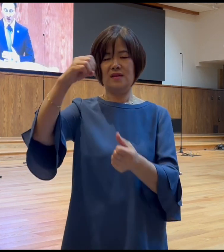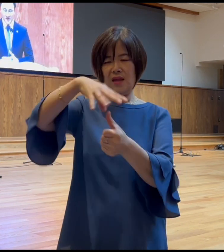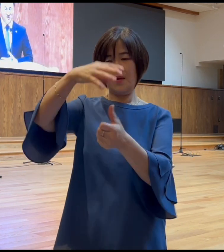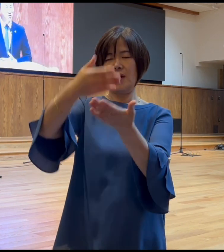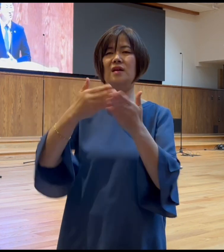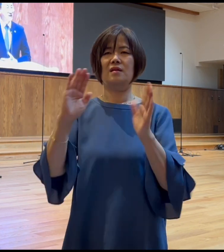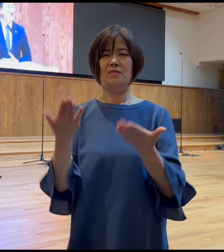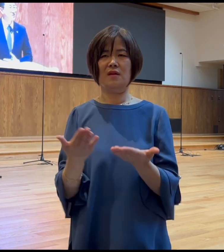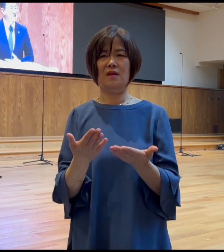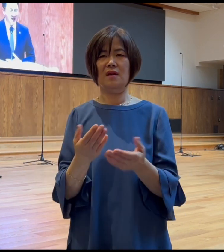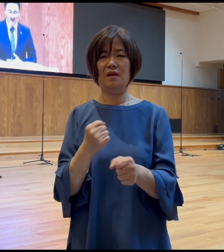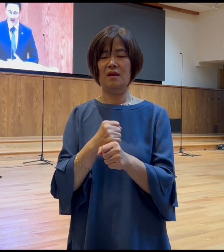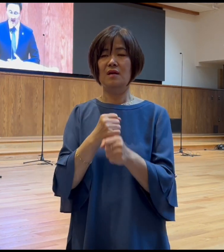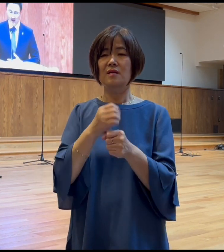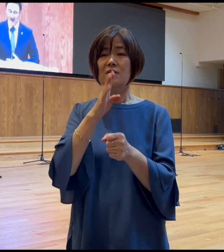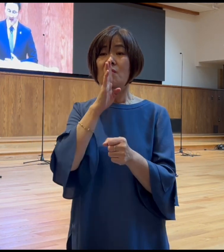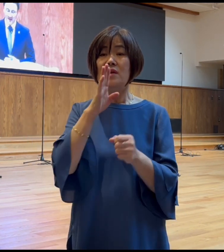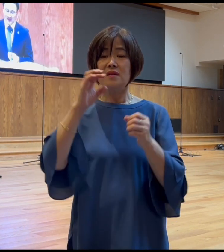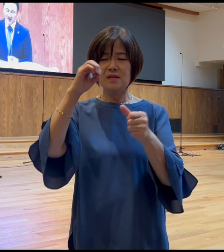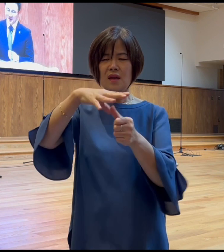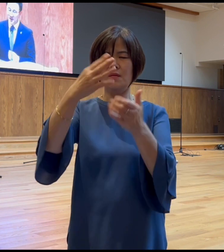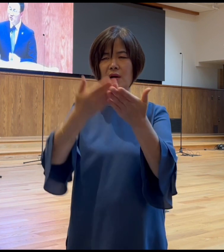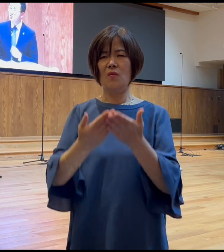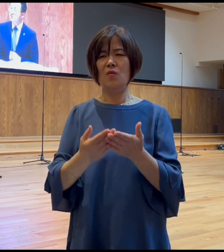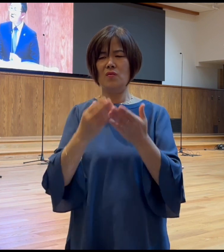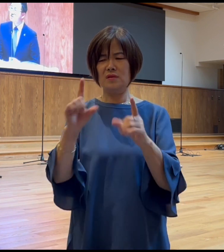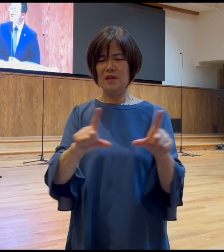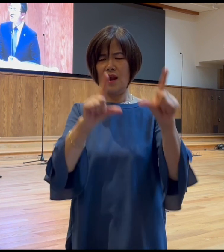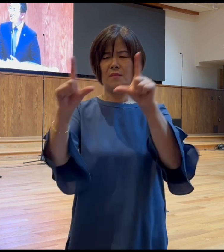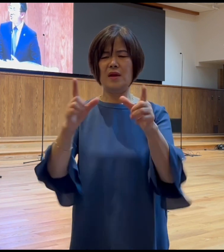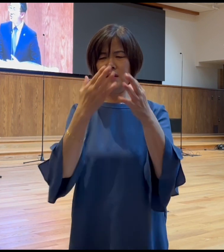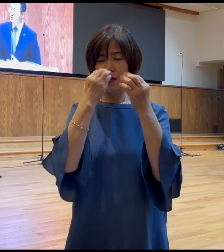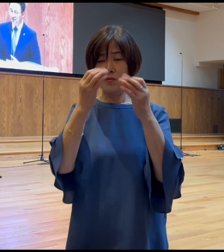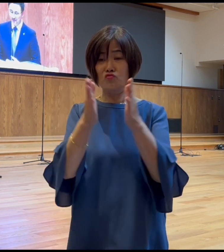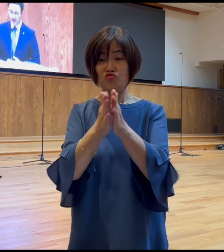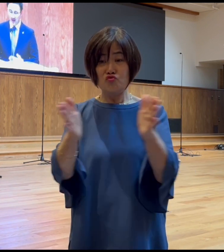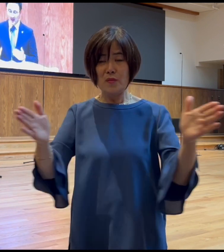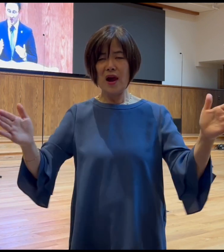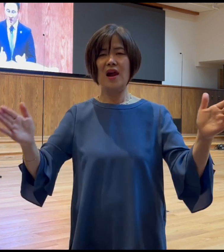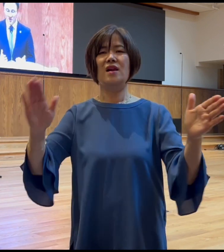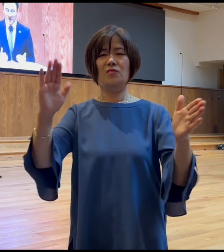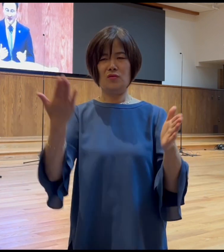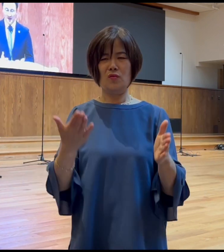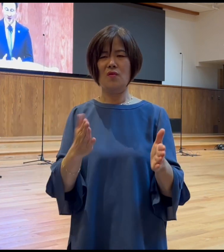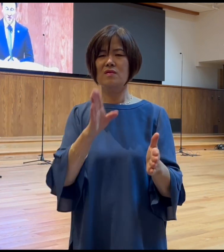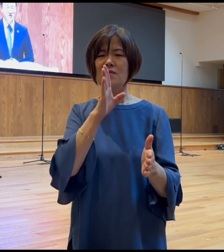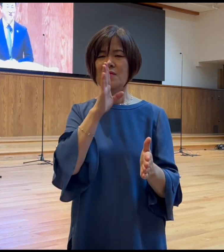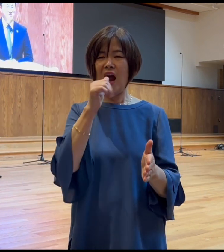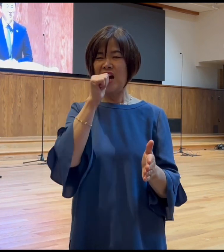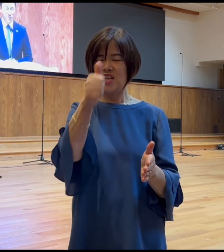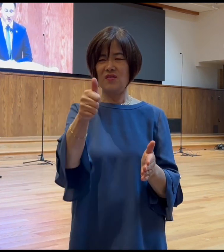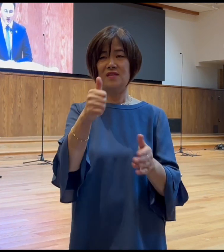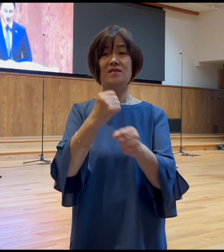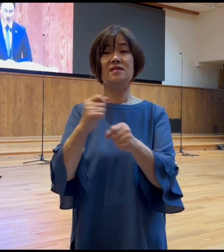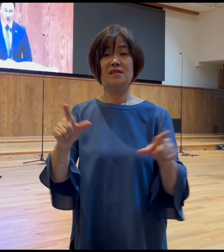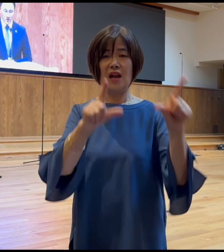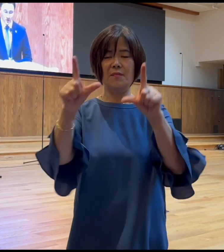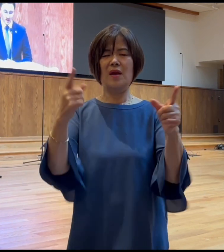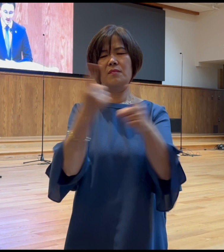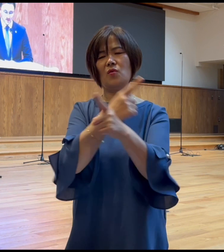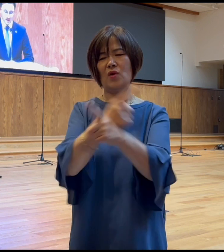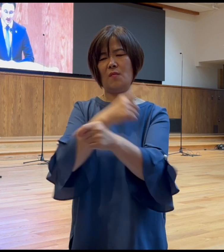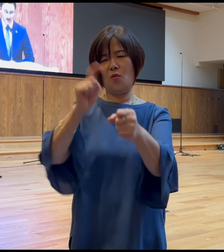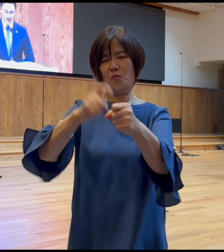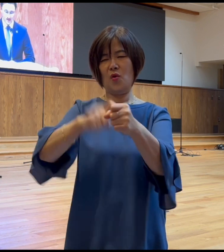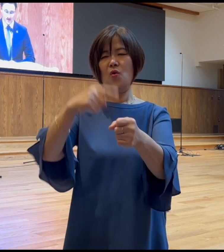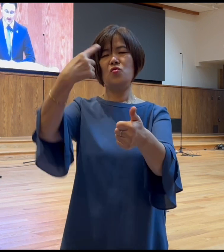세례를 형식적으로 받는 것이 아니라 삶의 새로운 출발점이 되도록 철저히 삶의 변화를 목표로